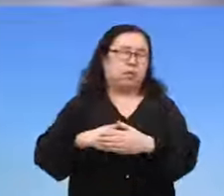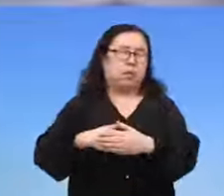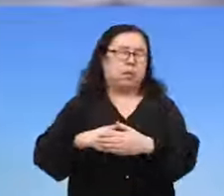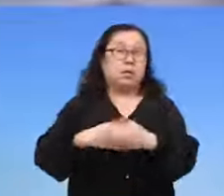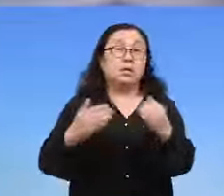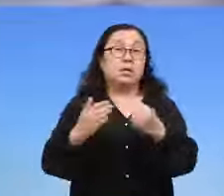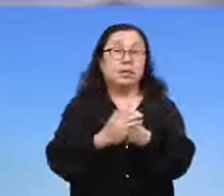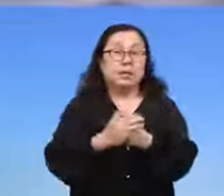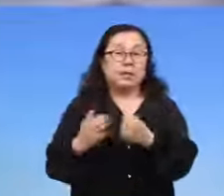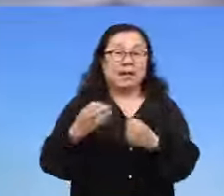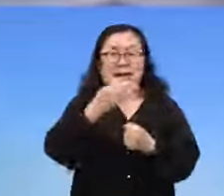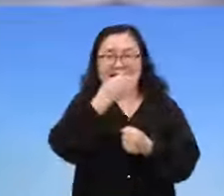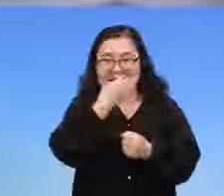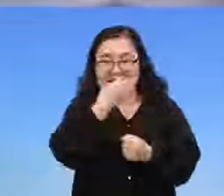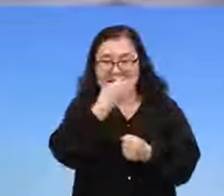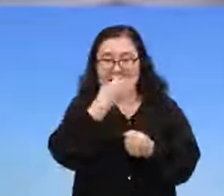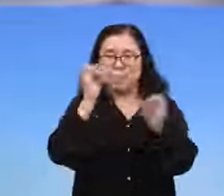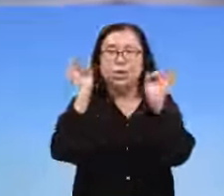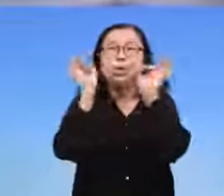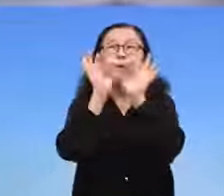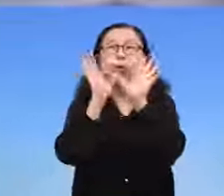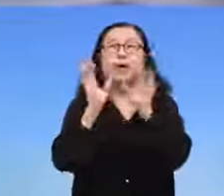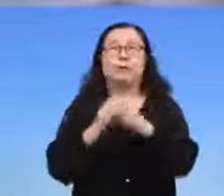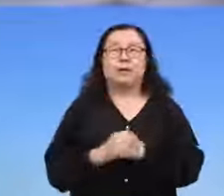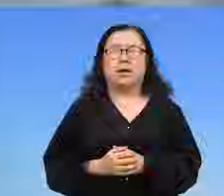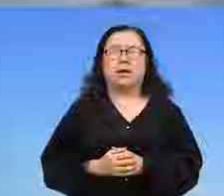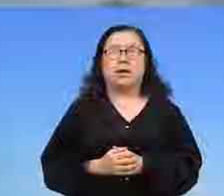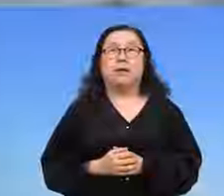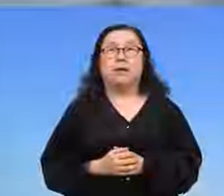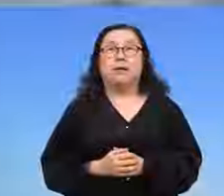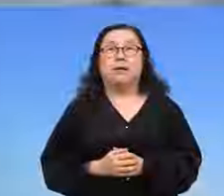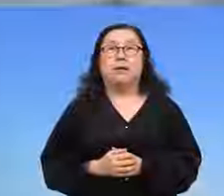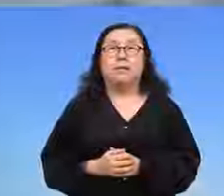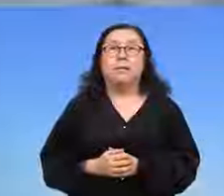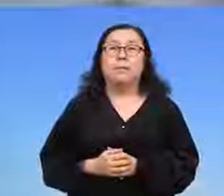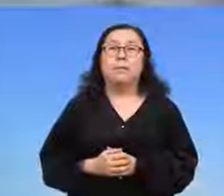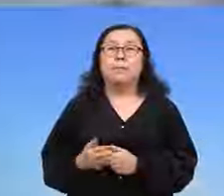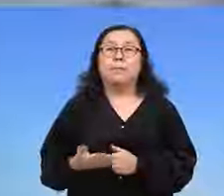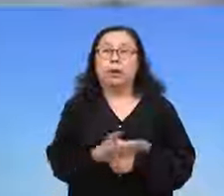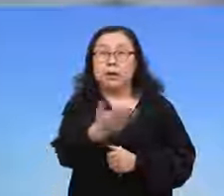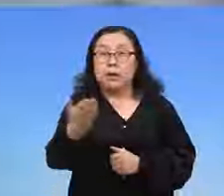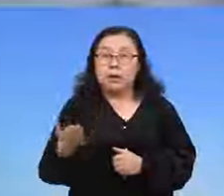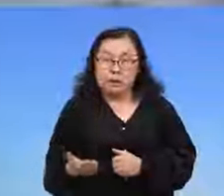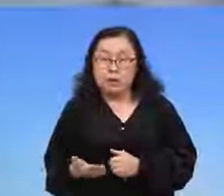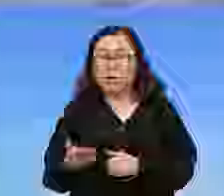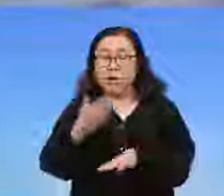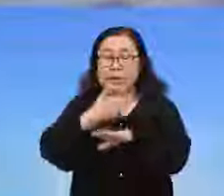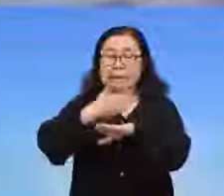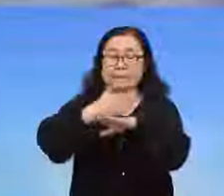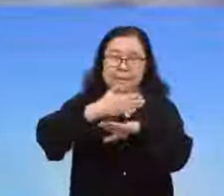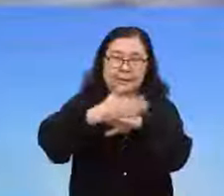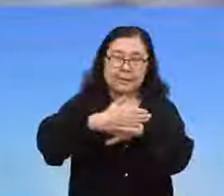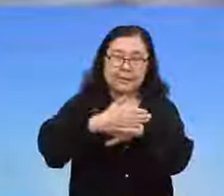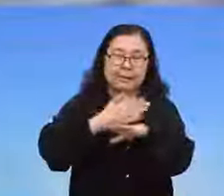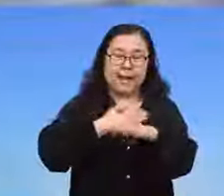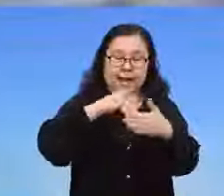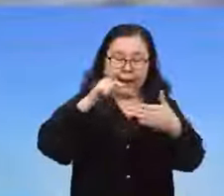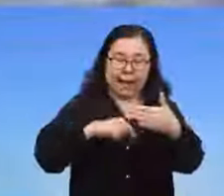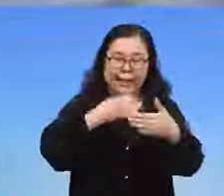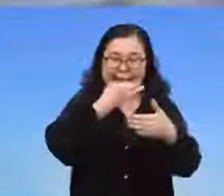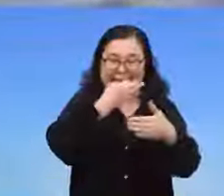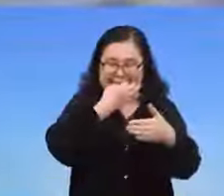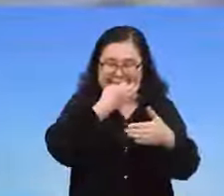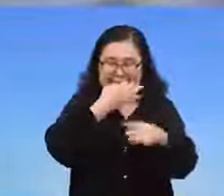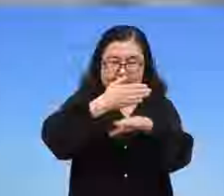줘서 욕심은, 탐욕은 저절로 없어지는 겁니다. 여러분, 다시 말씀드립니다. 여러분, 이 감사야말로